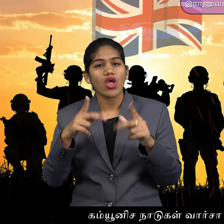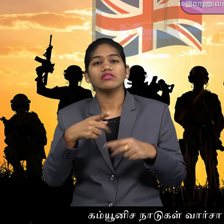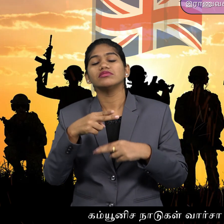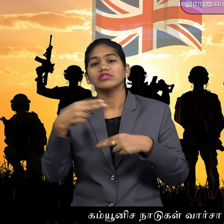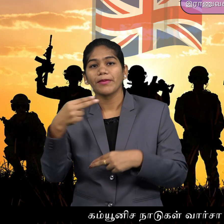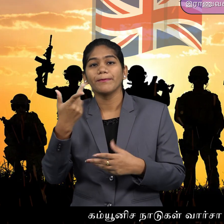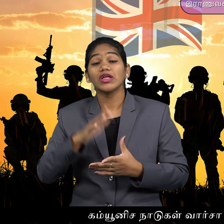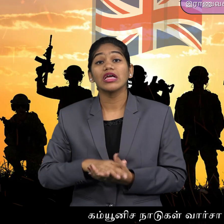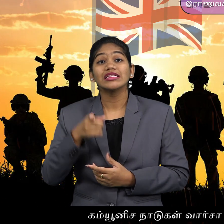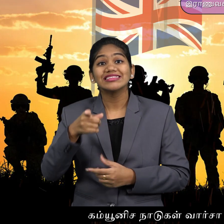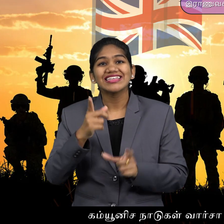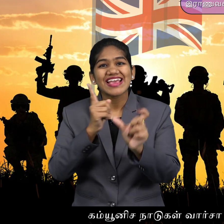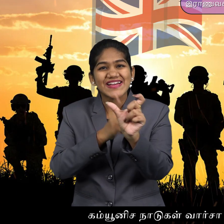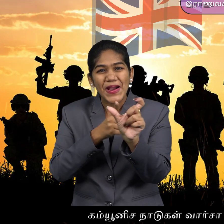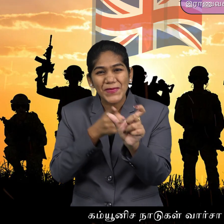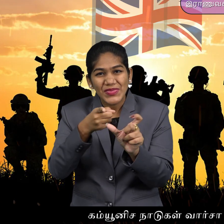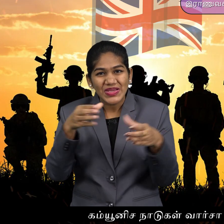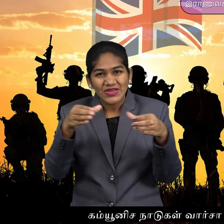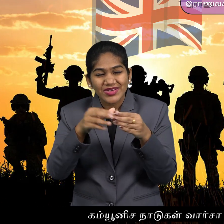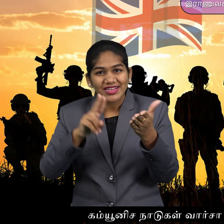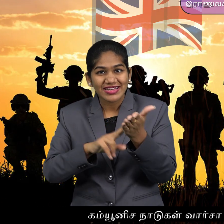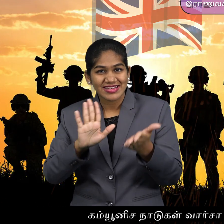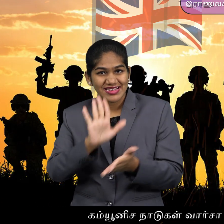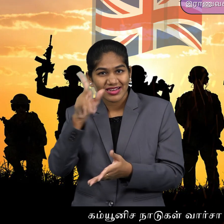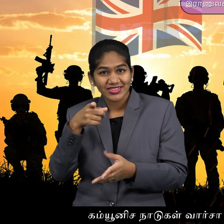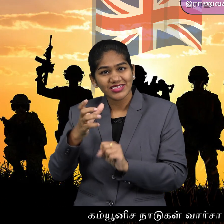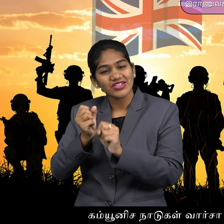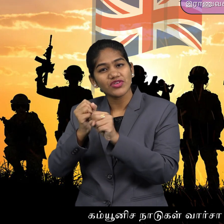கம்யூனிச நாடுகள் வார்சா ஒப்பந்தத்தை உருவாக்கியது.